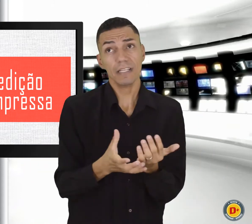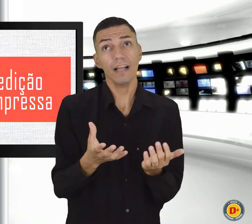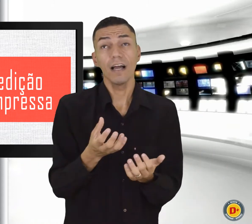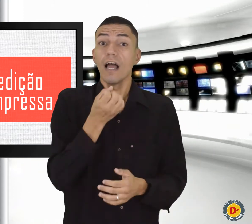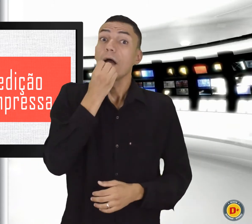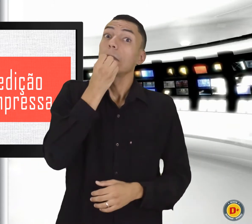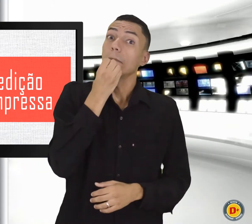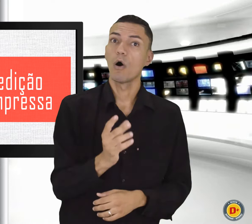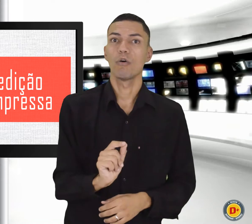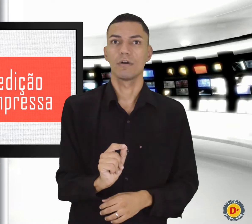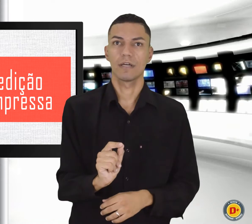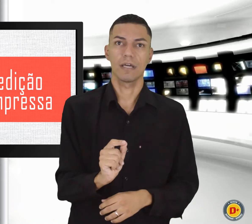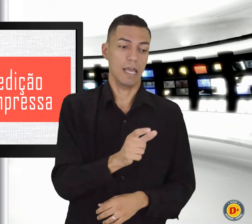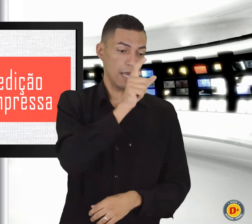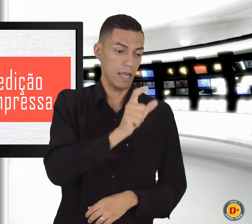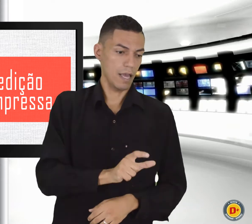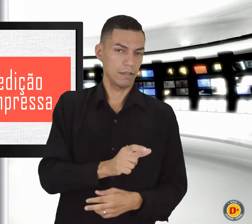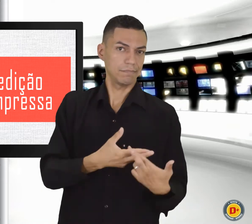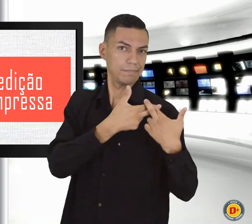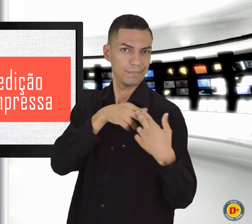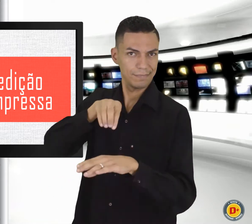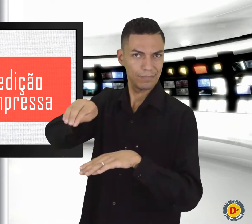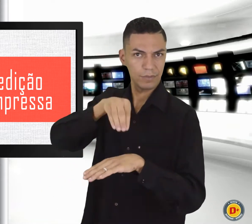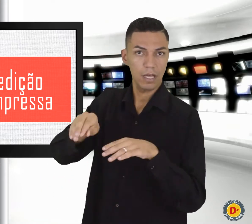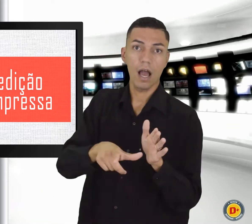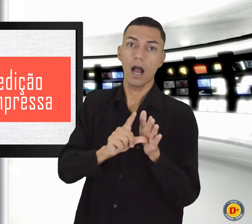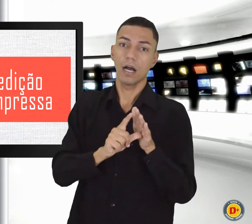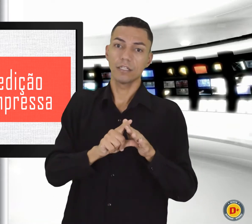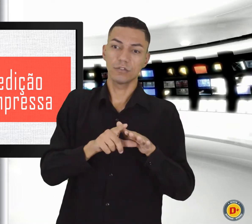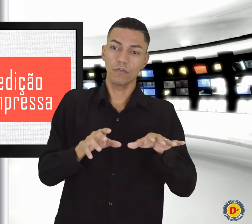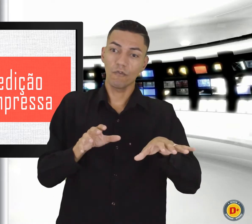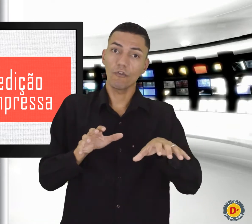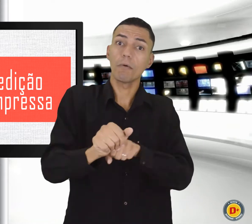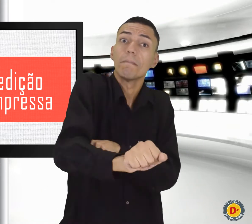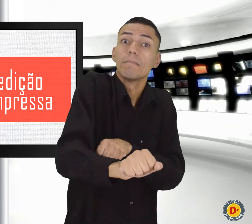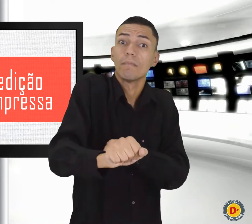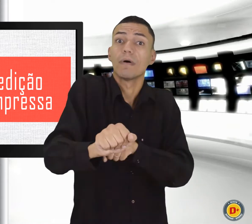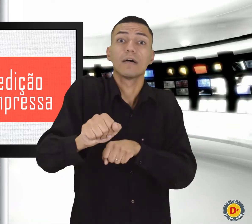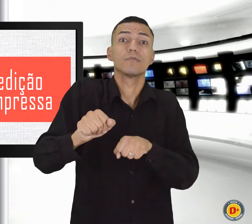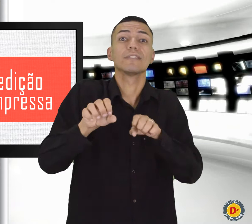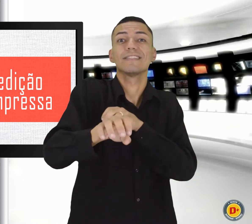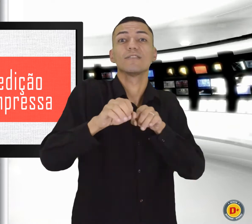alguma formação de nível superior, embora em alguns casos isso não seja